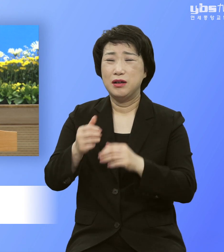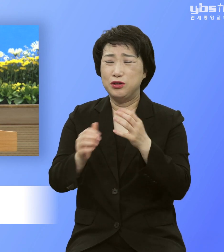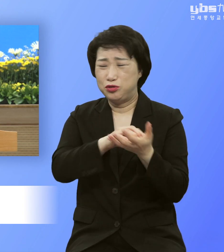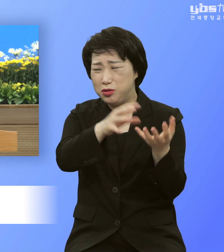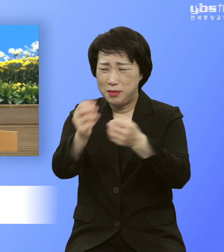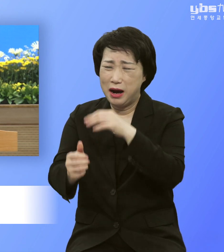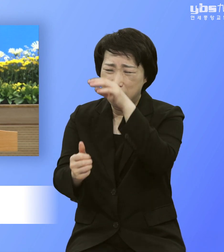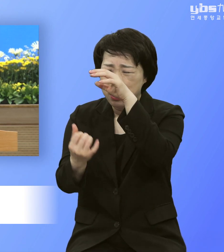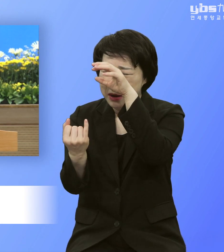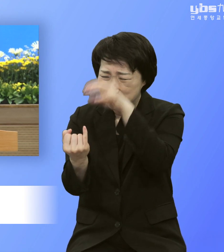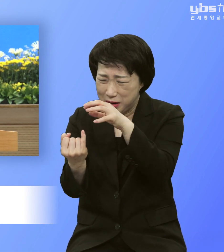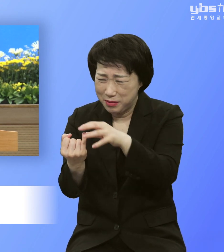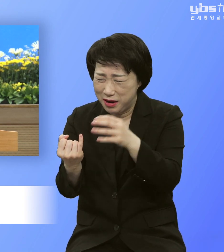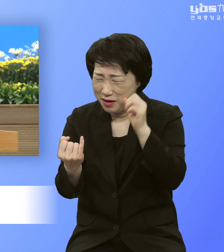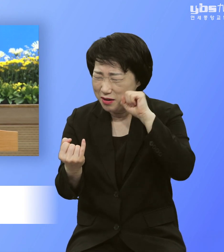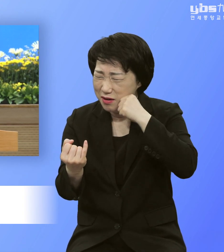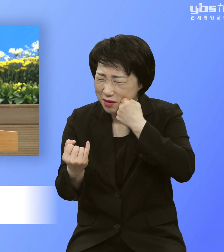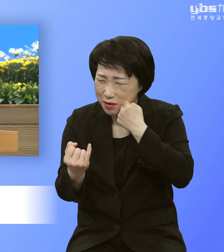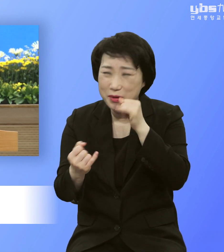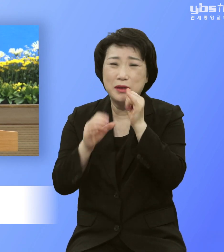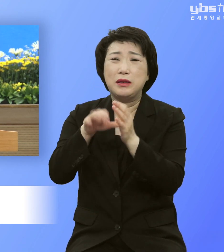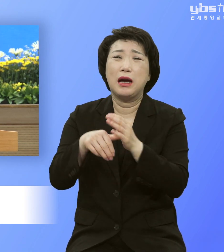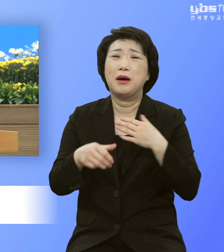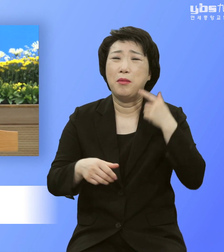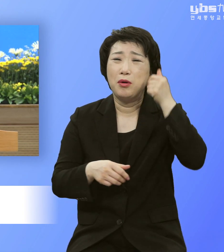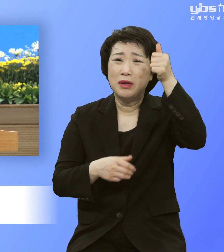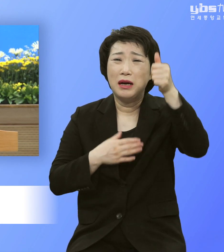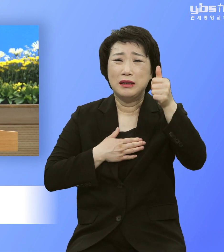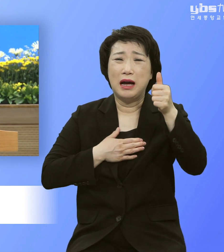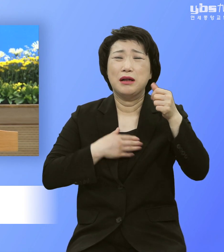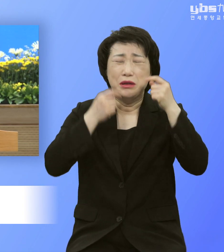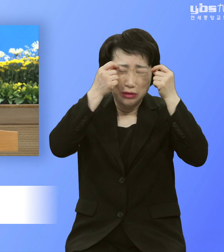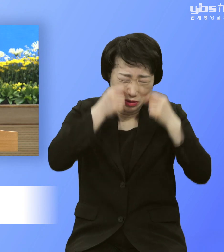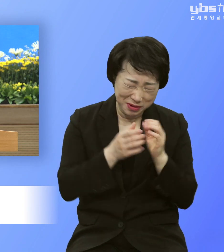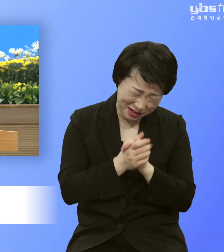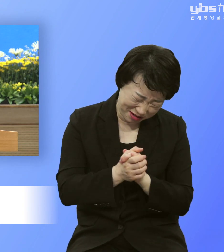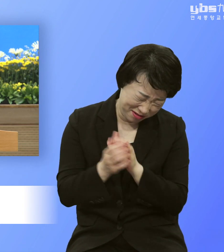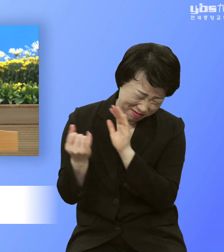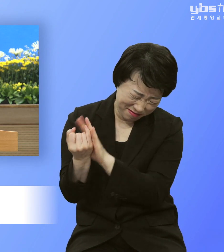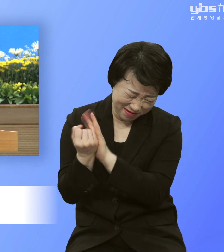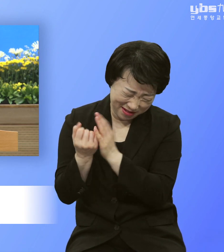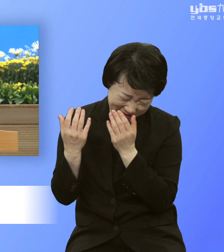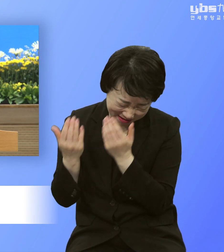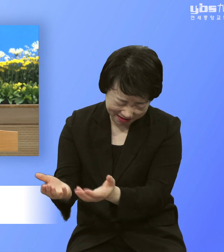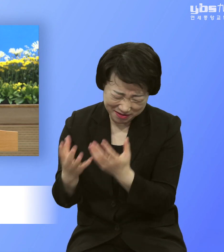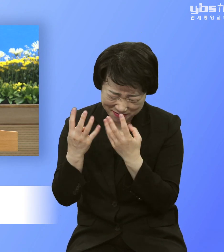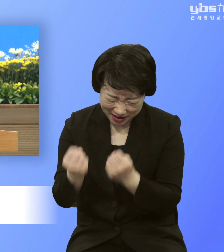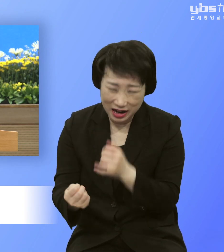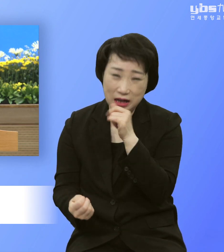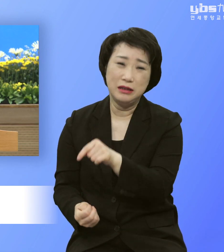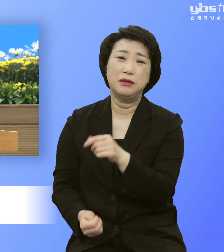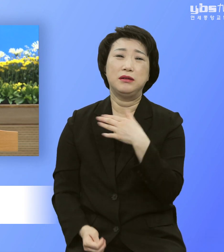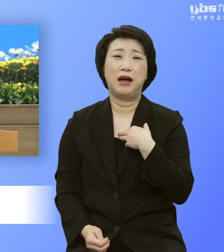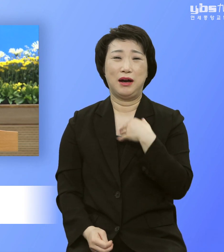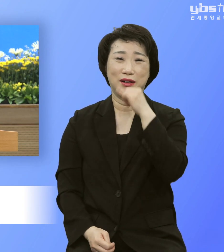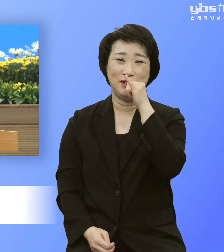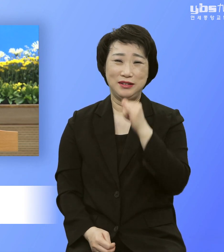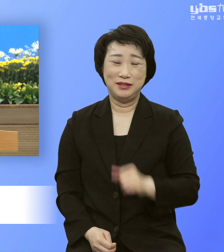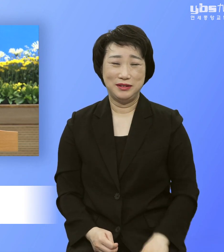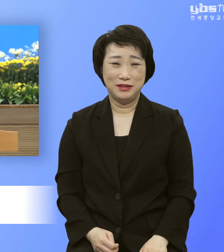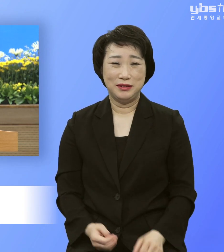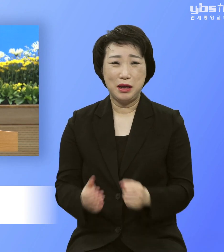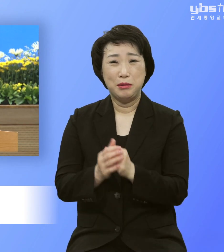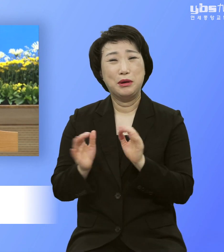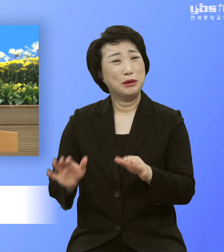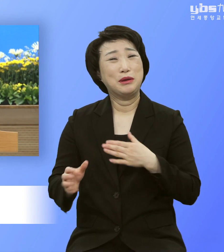핍박과 고통에 쌓여있을 때 담임 목사는 얼마나 많이 울면서 기도하며 응원하며 그를 붙들었게 했느냐 이 말이요.